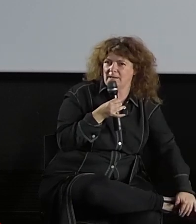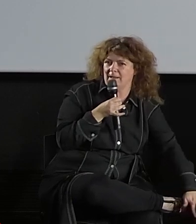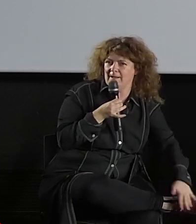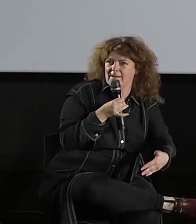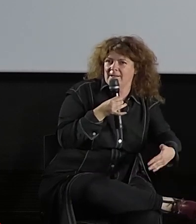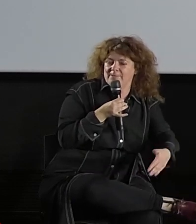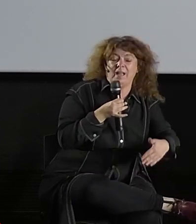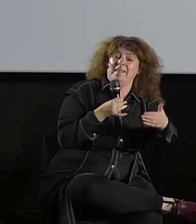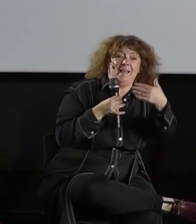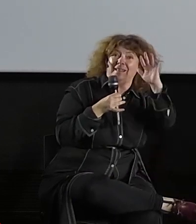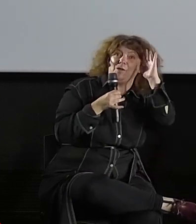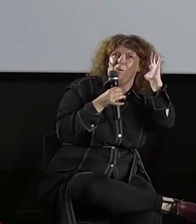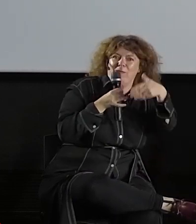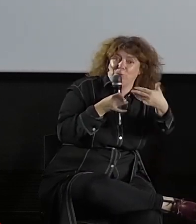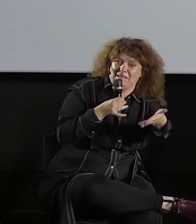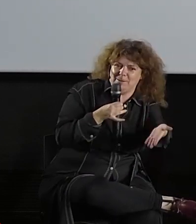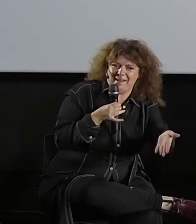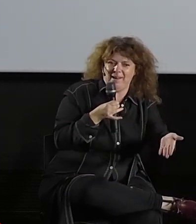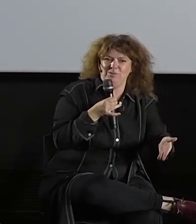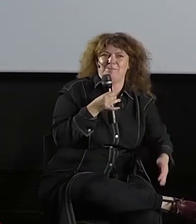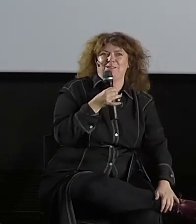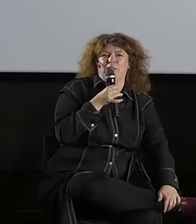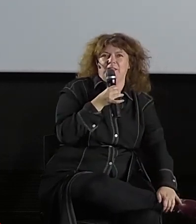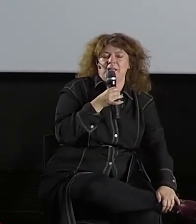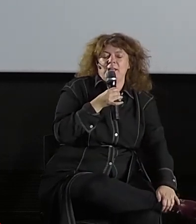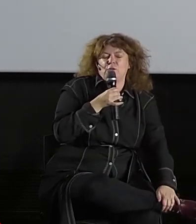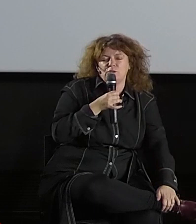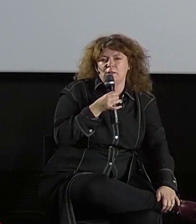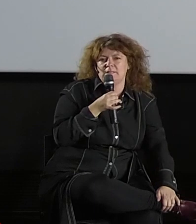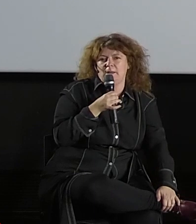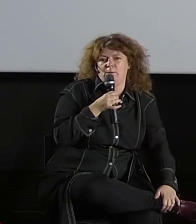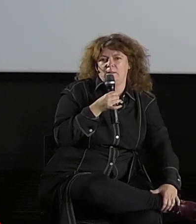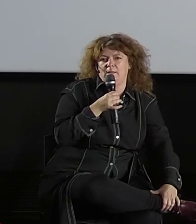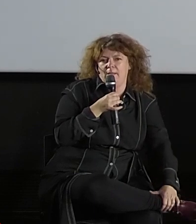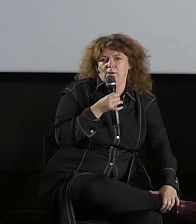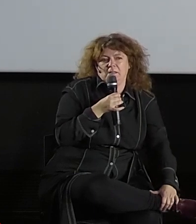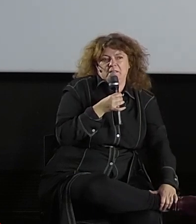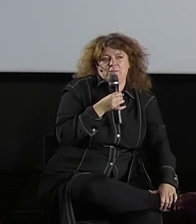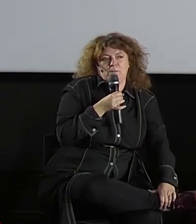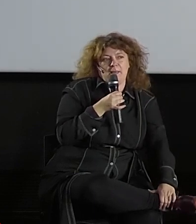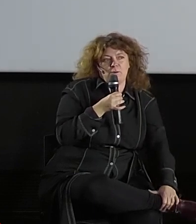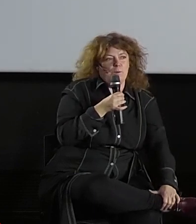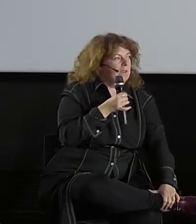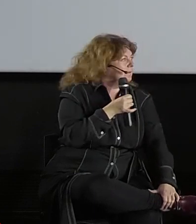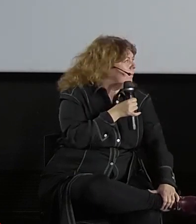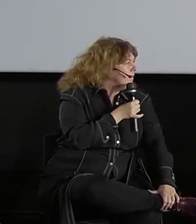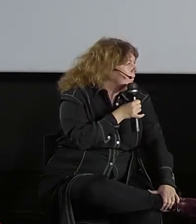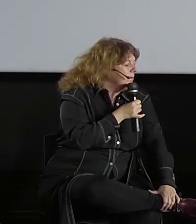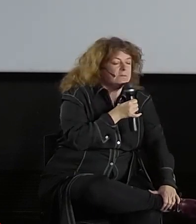a de de antigua moda y tú quieres que vayan a la última entonces todo eso necesita el labor del mediador y tanto el mediador como intérprete pues